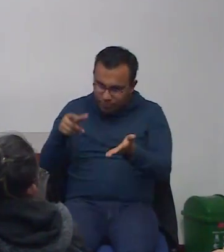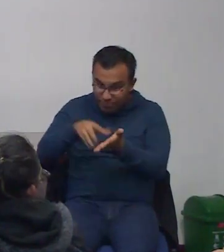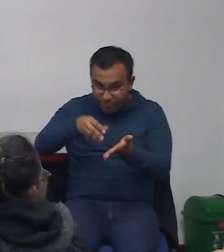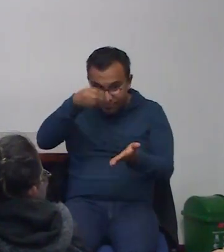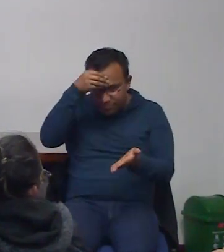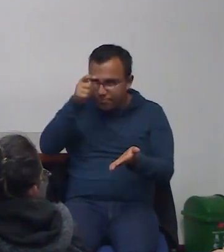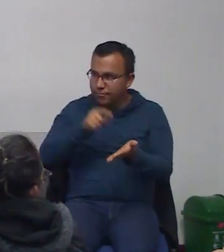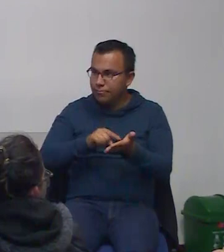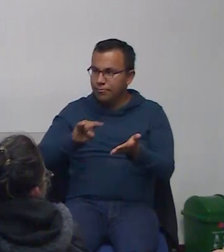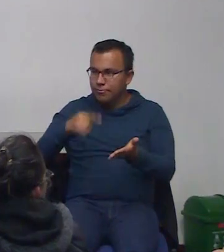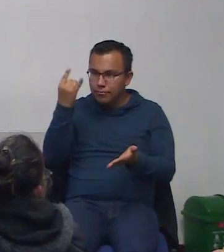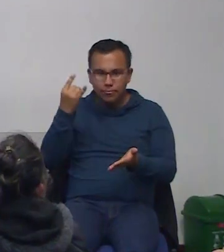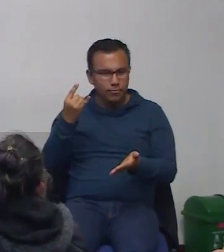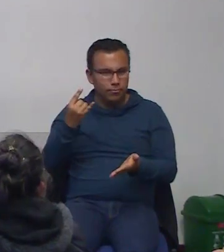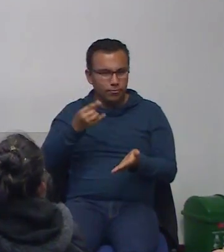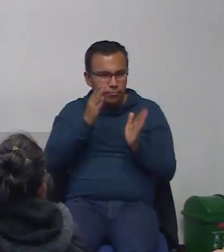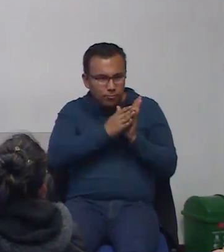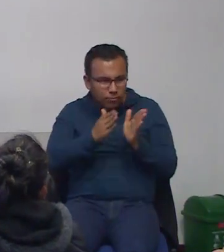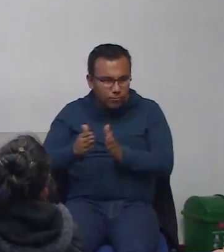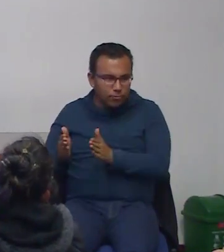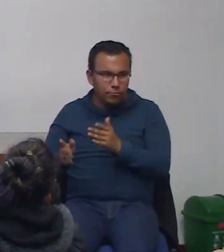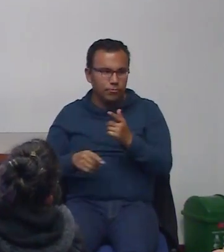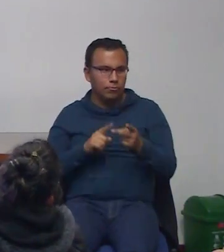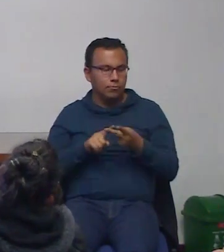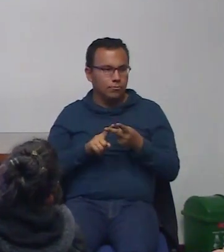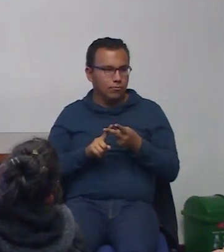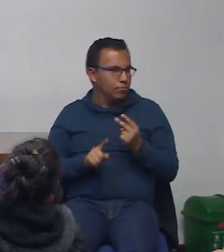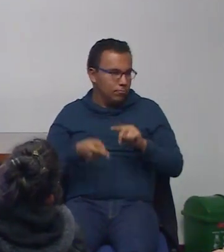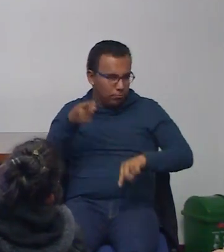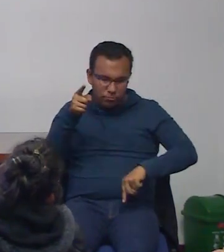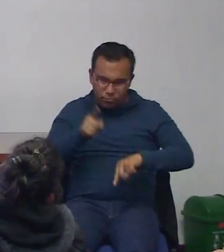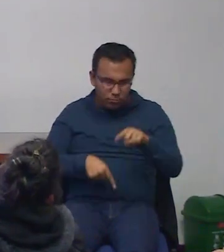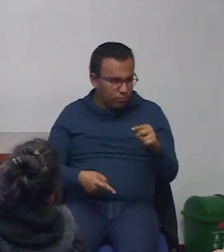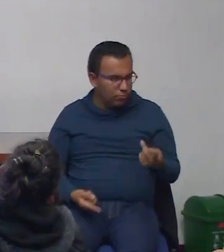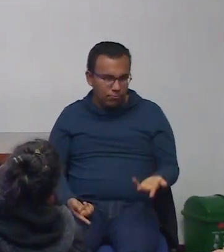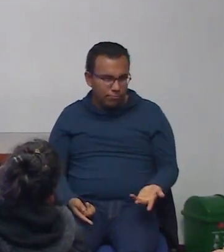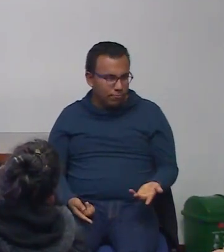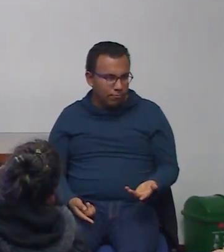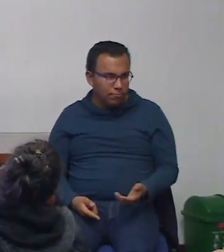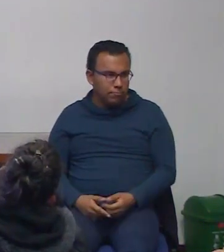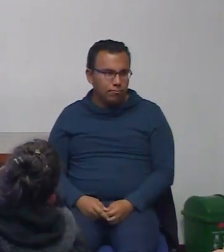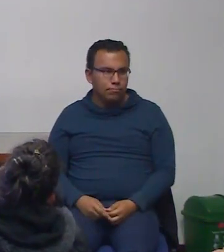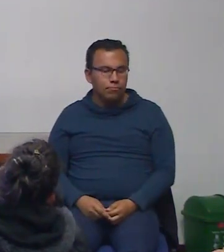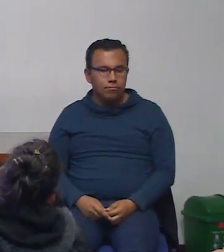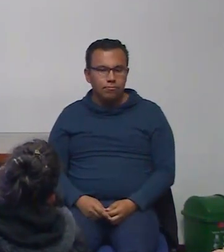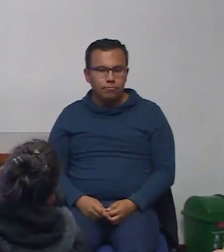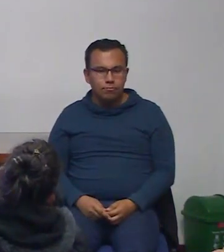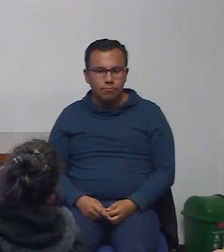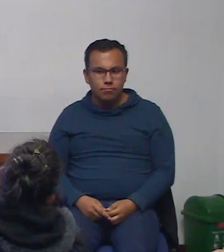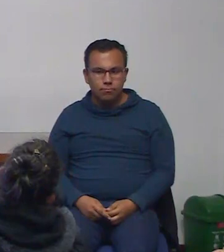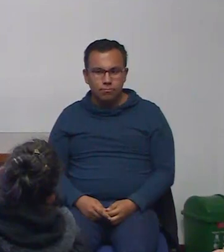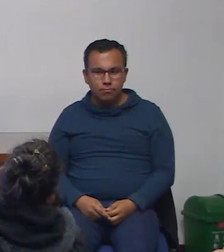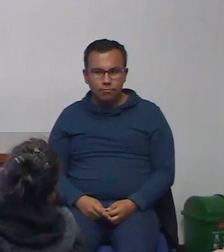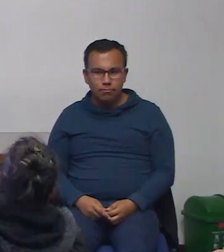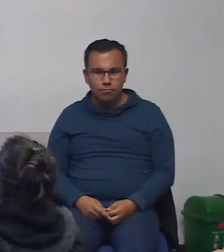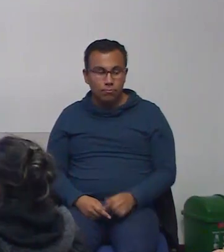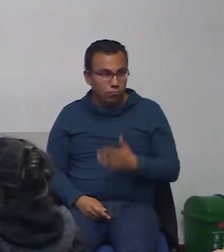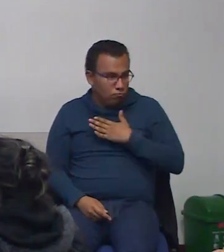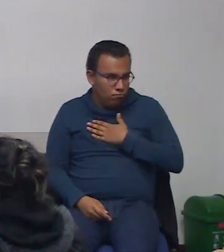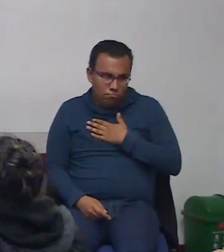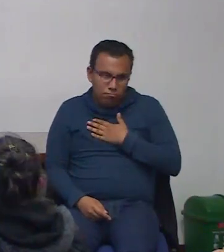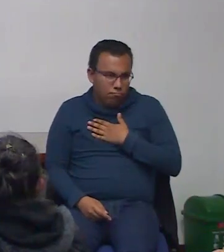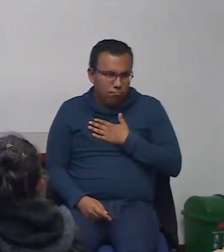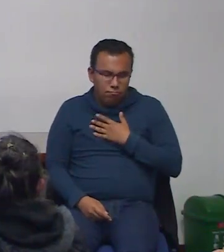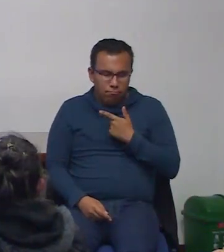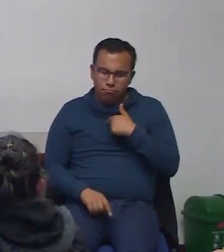tocarlo a una métrica ese tipo de cosas entonces y Simplemente nos damos o yo por lo